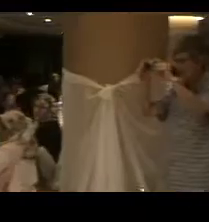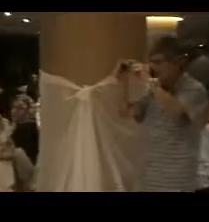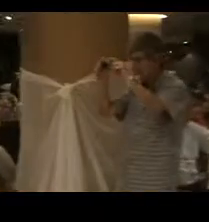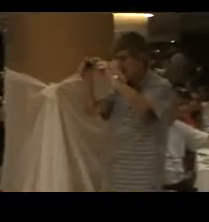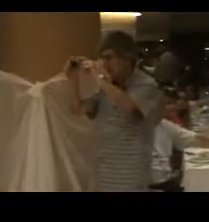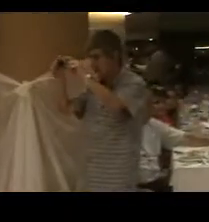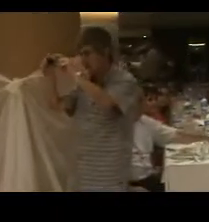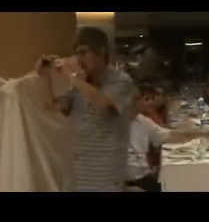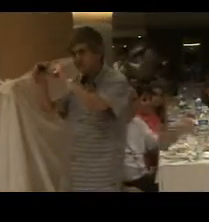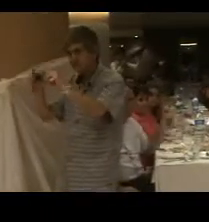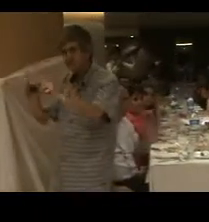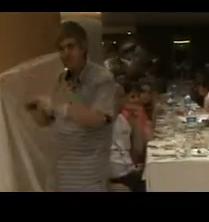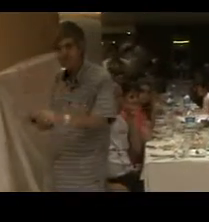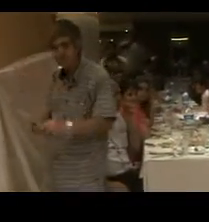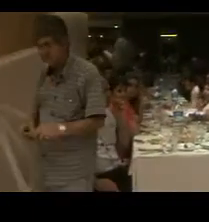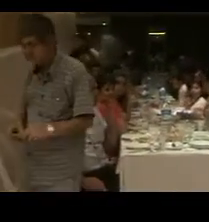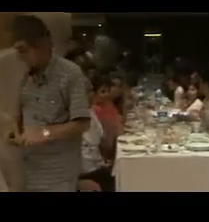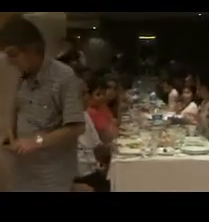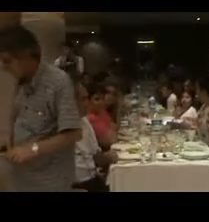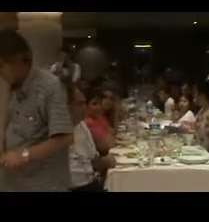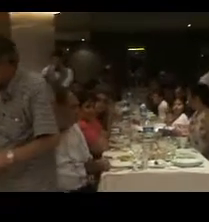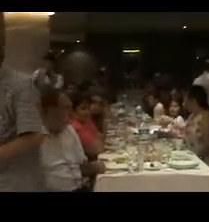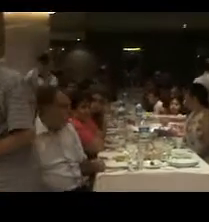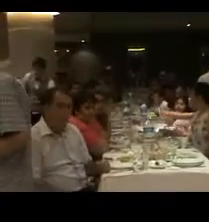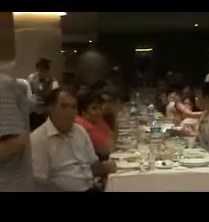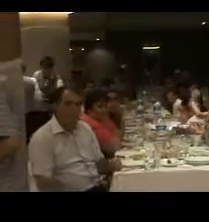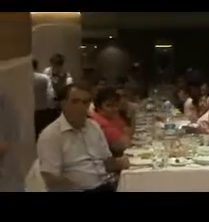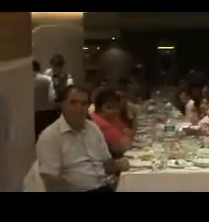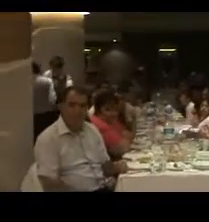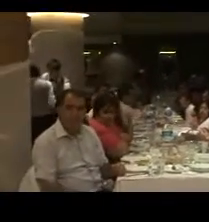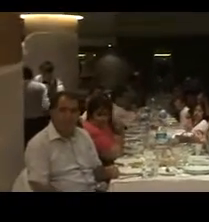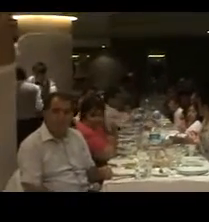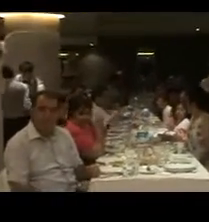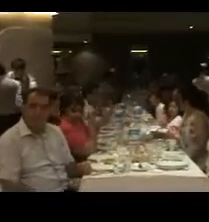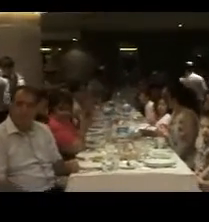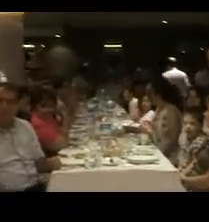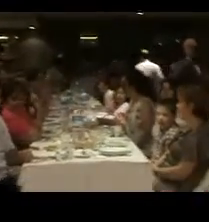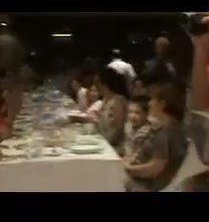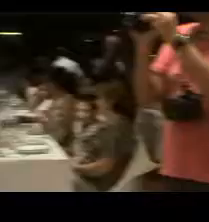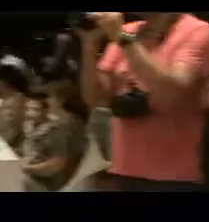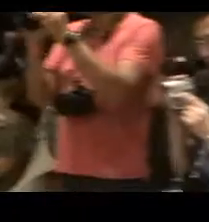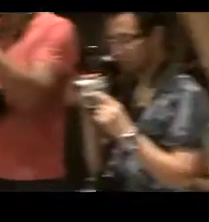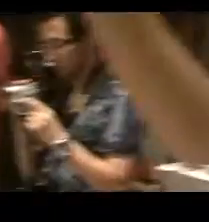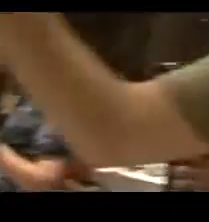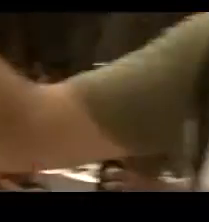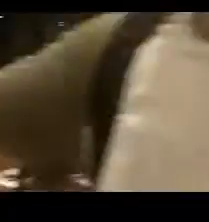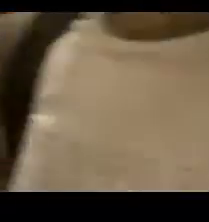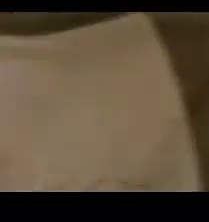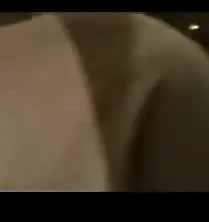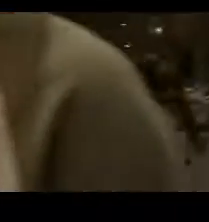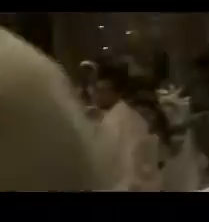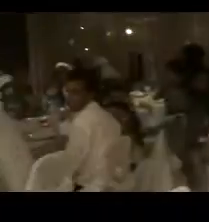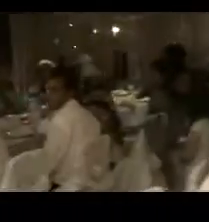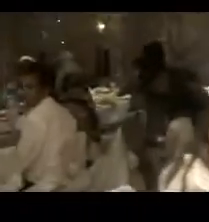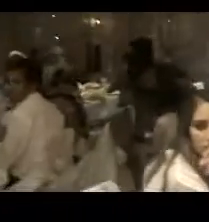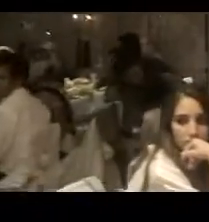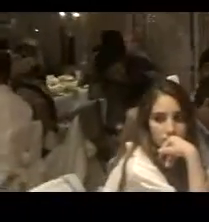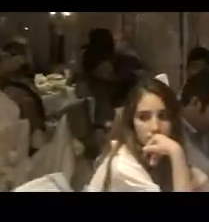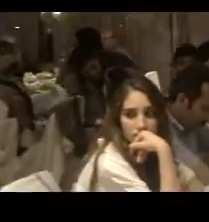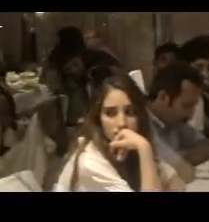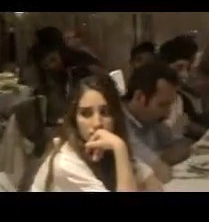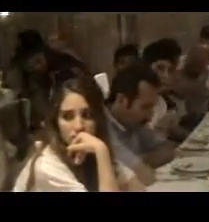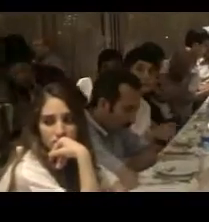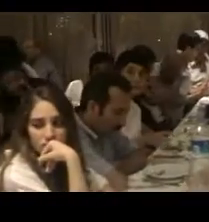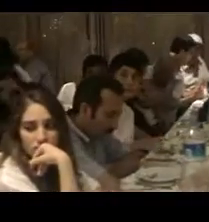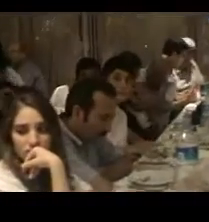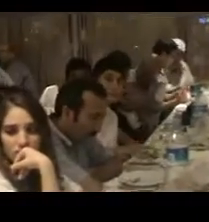sonrası yaşayacağımız Ramazan bayramında çoluğunuzda, çocuğunuzda, işinizde, dostluğunuzda mutluluğa bir yine